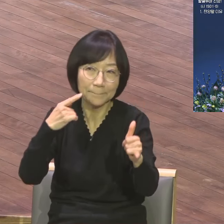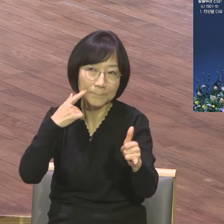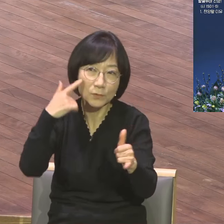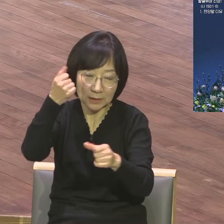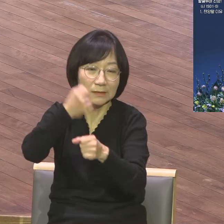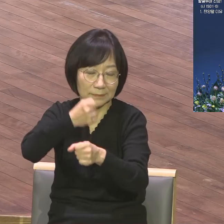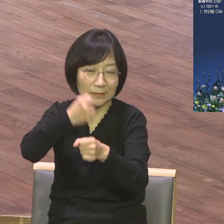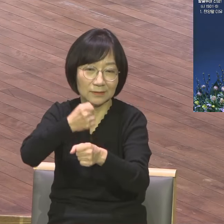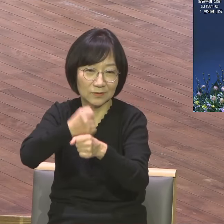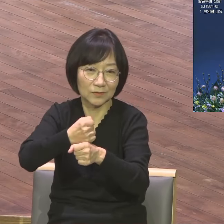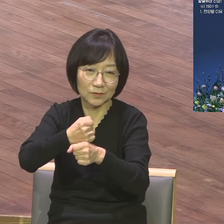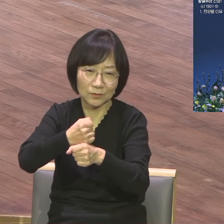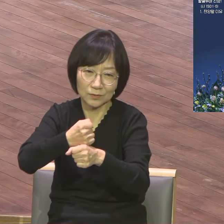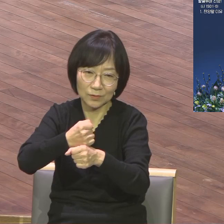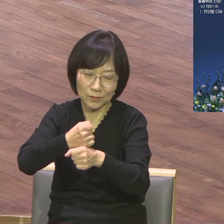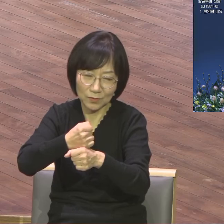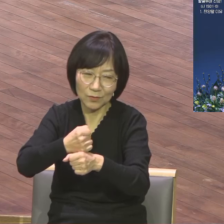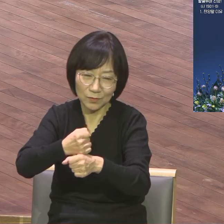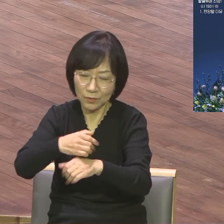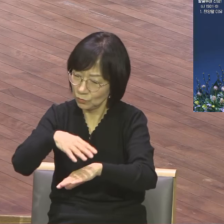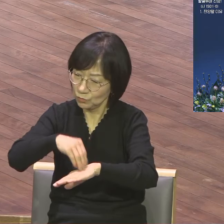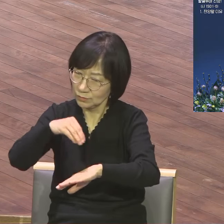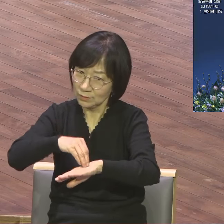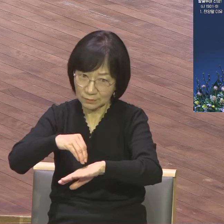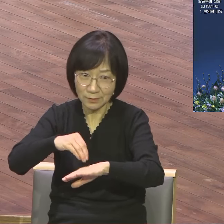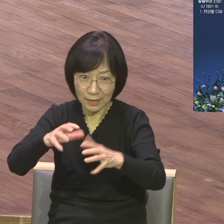지었어요. 이분이